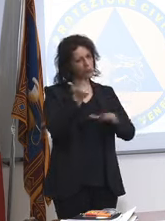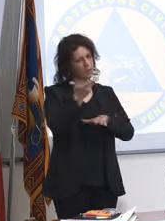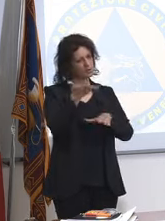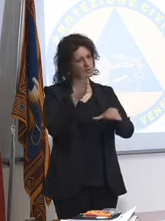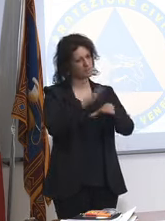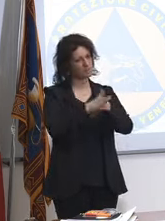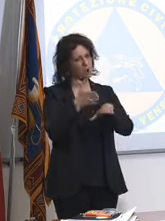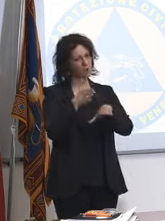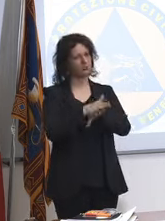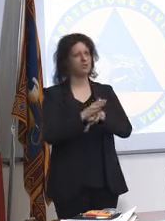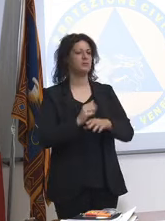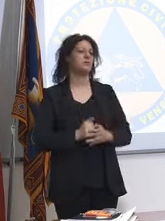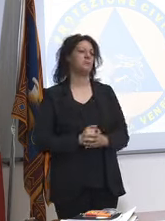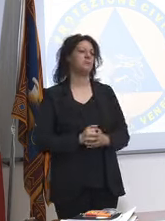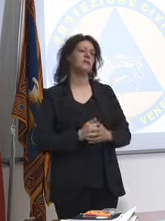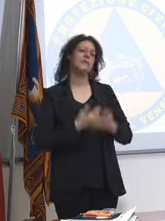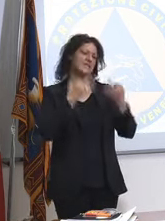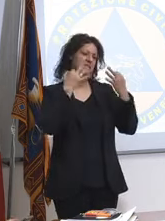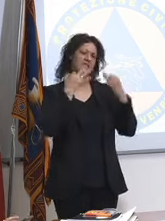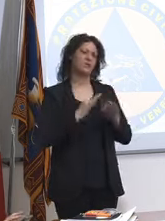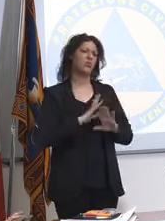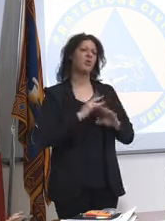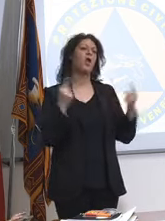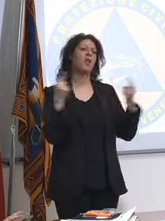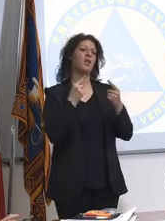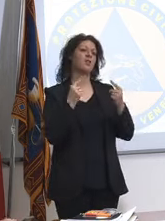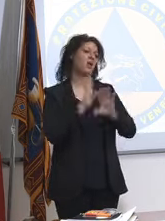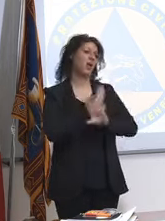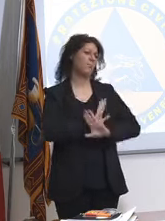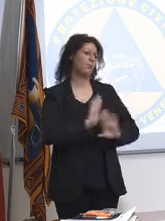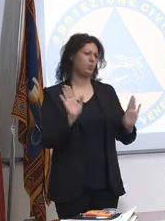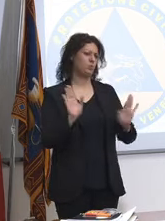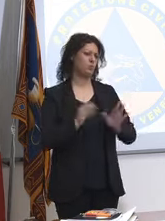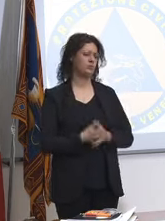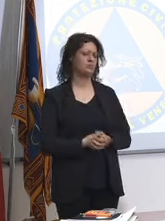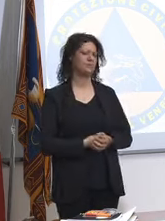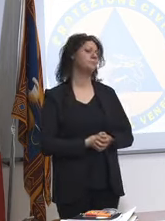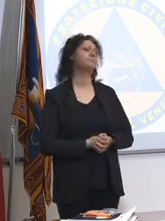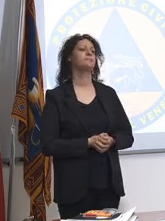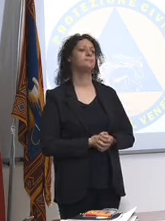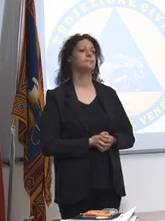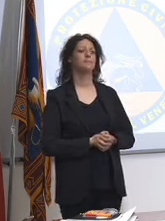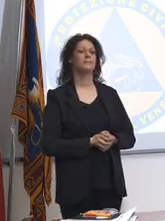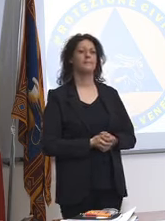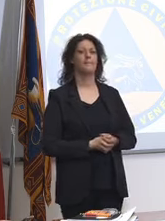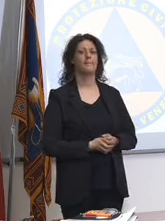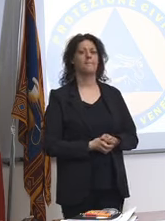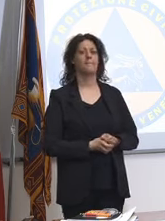Allora l'ordine nuovo prevede Emiliano Ivana